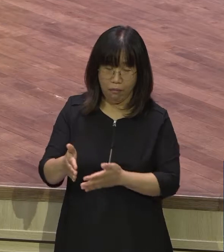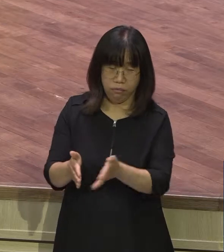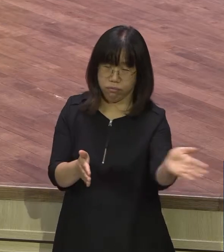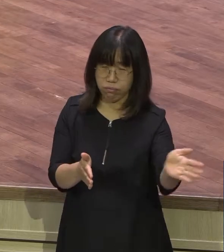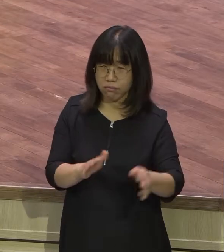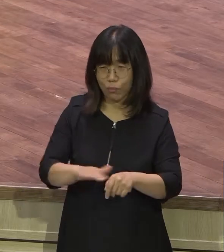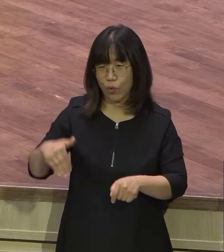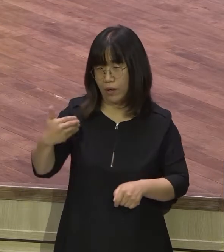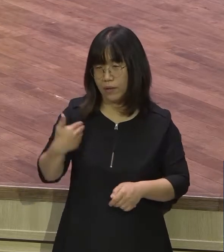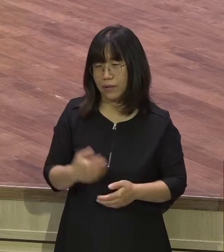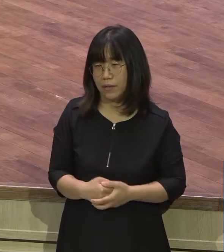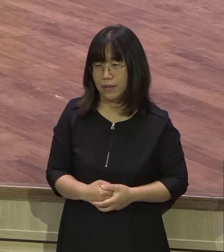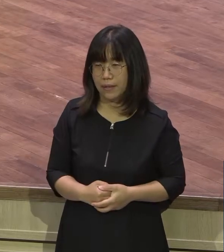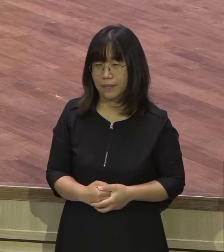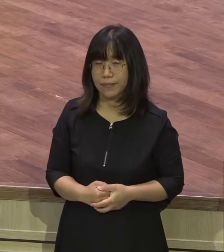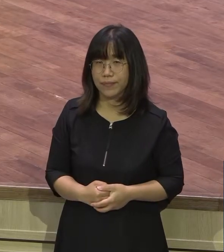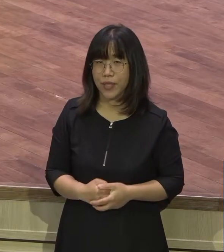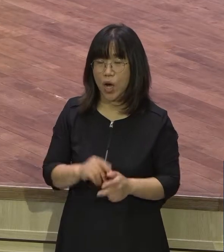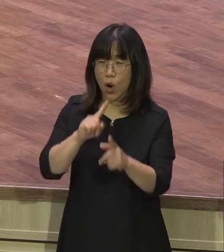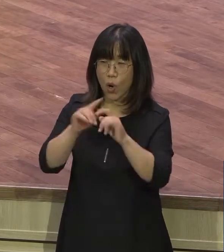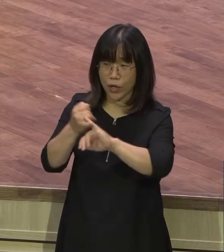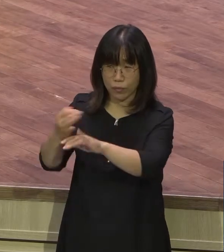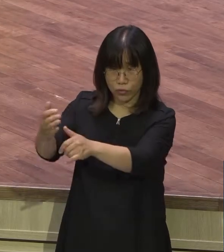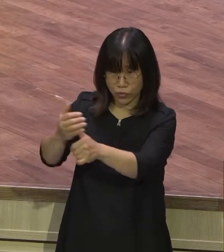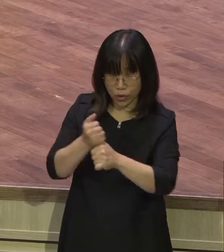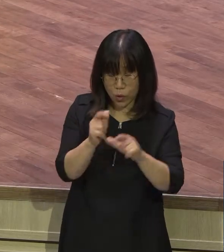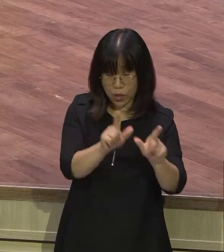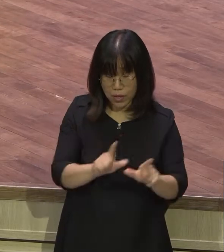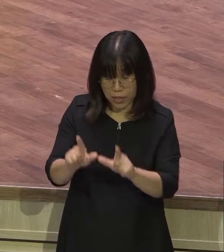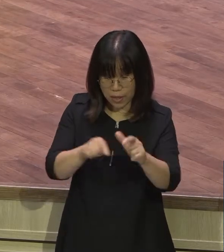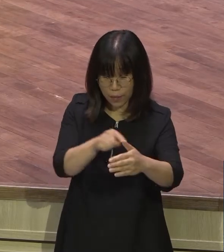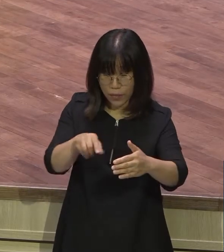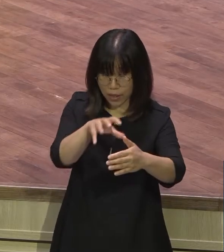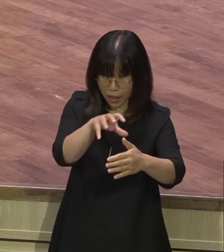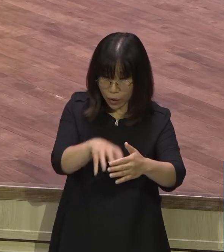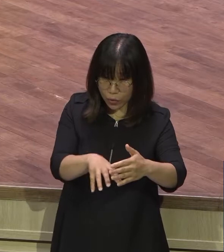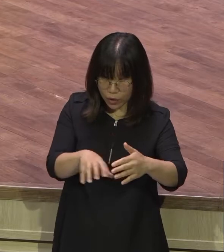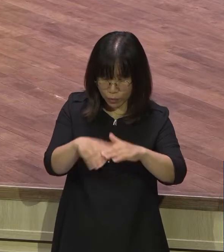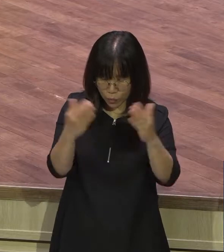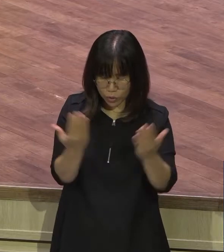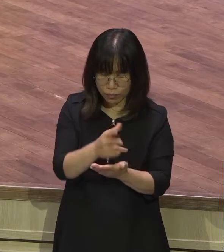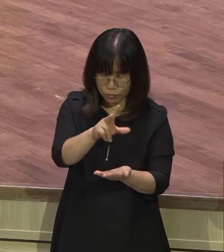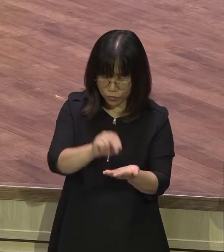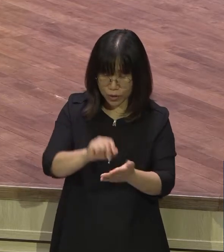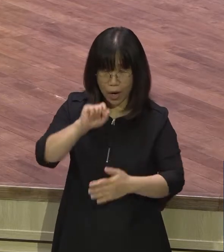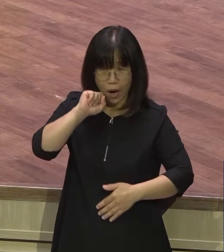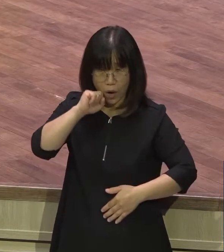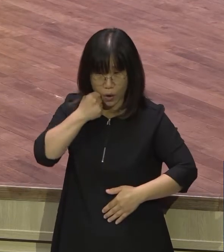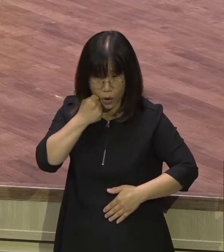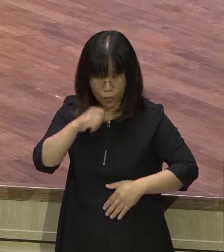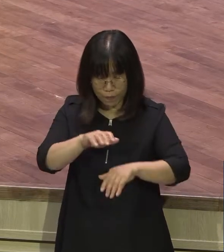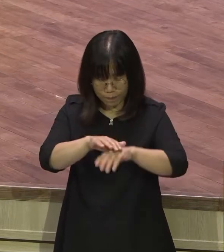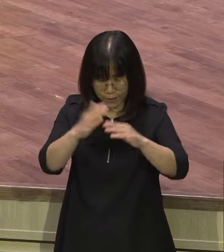이 말씀을 은약으로 붙잡고 삶의 현장에서 일어나는 모든 문제와 사건의 적용을 그렇게 하면